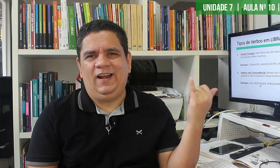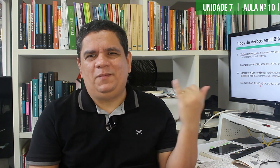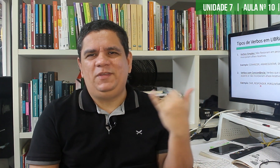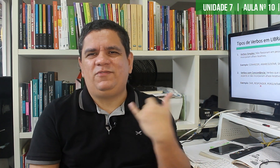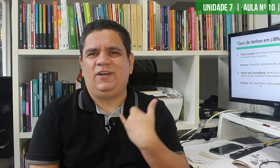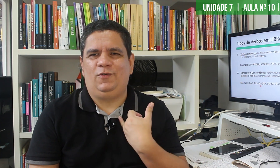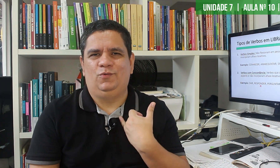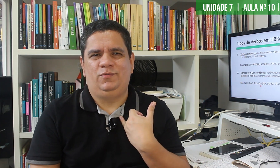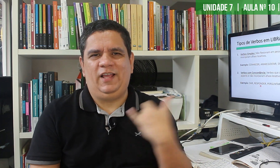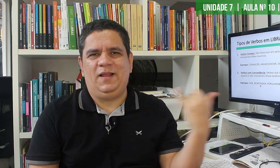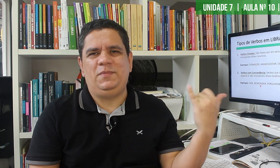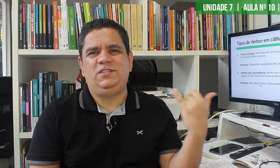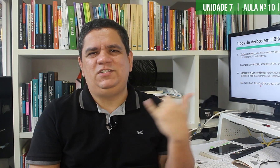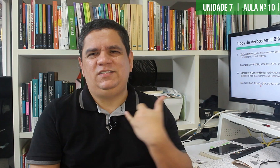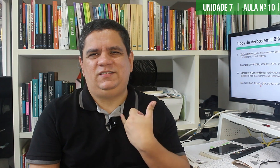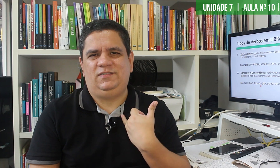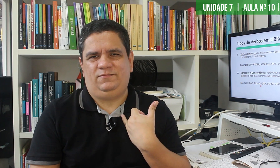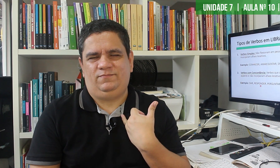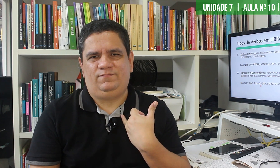me falou, ela me disse.